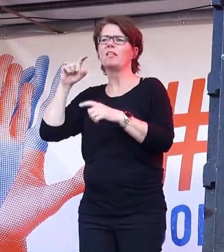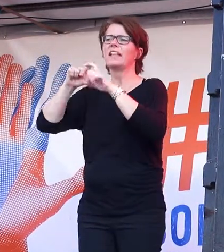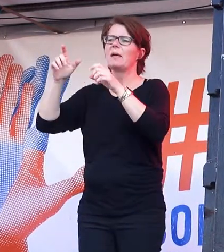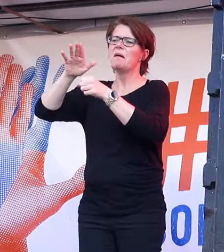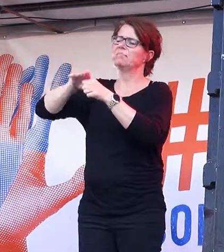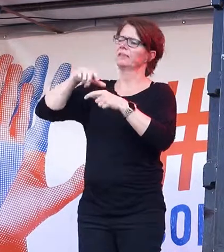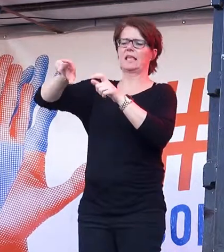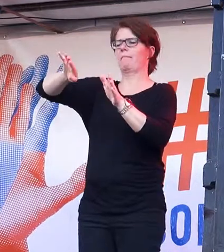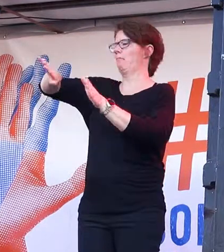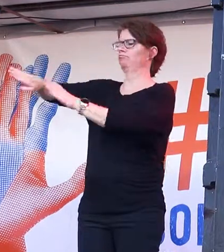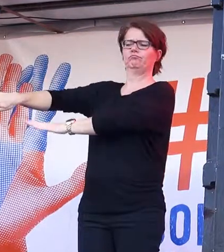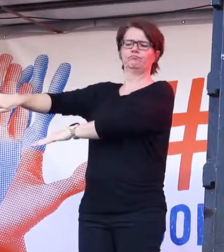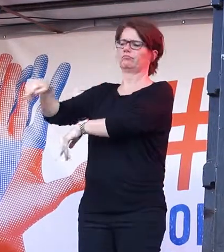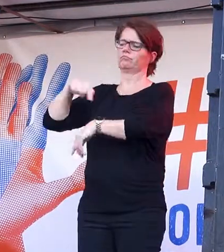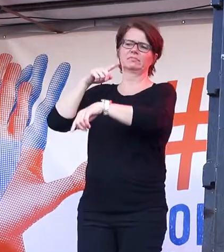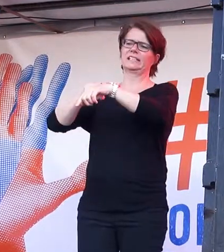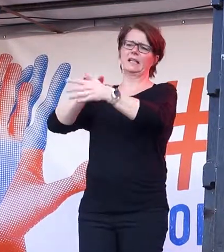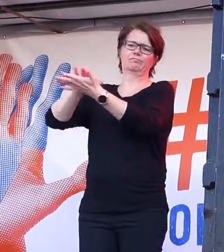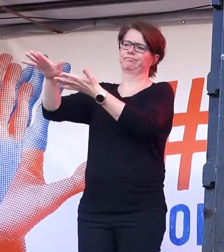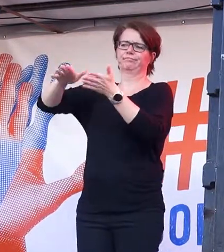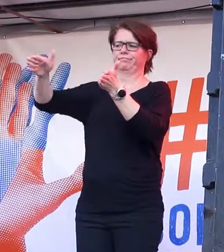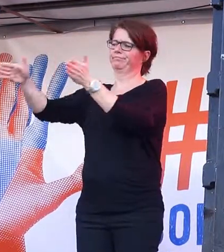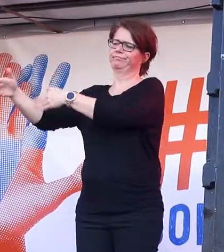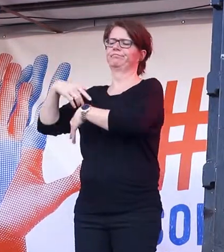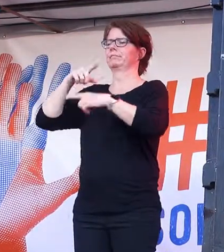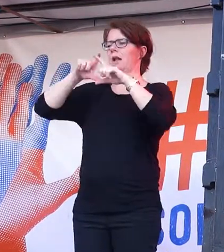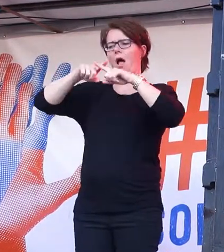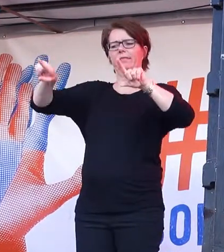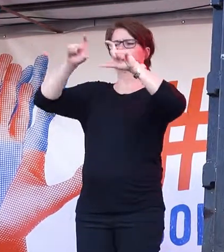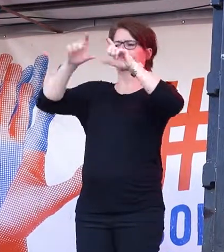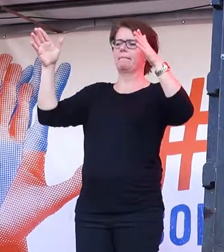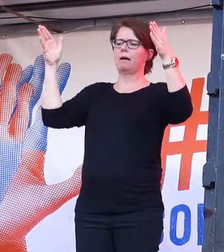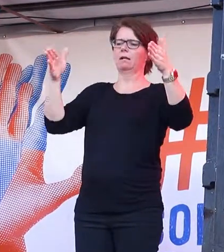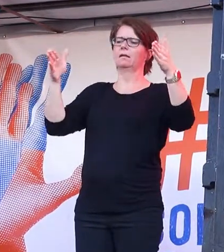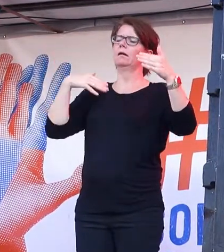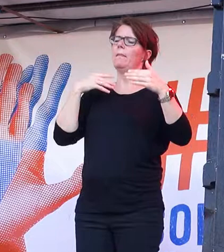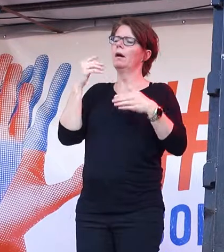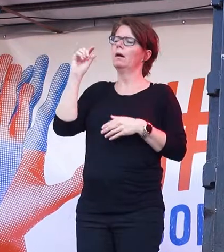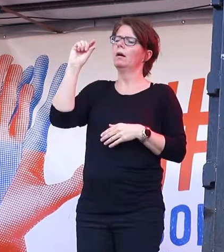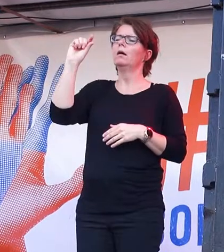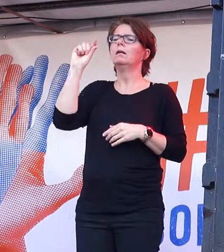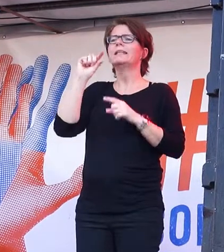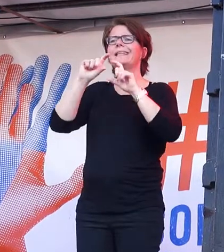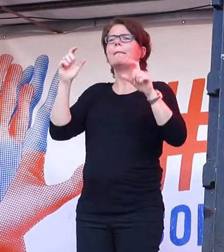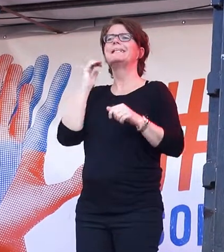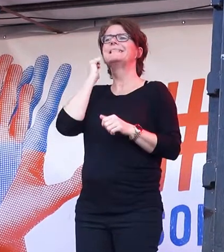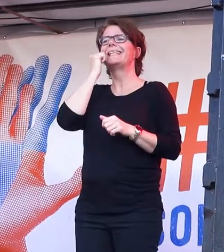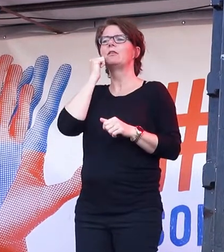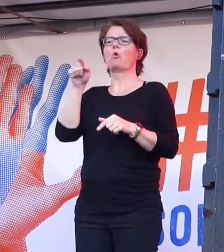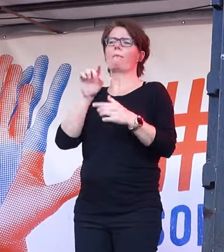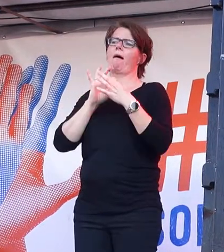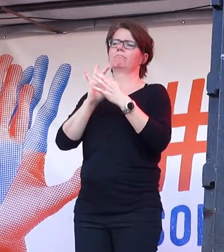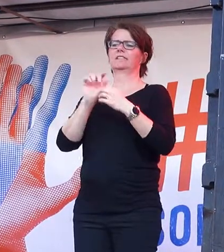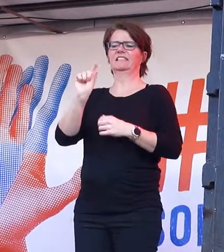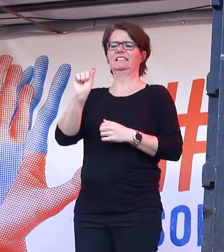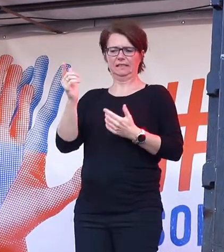gezogen. Ich versuche aber trotzdem so ein bisschen was über Sinti und Roma zu erzählen. Ich weiß nicht, wie viel ihr davon wisst. Ich fange vielleicht erstmal